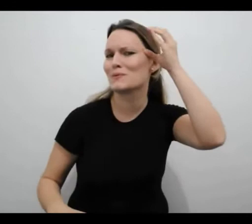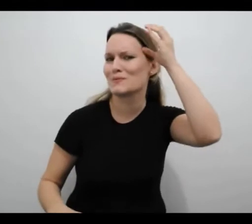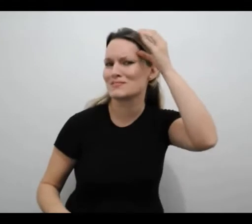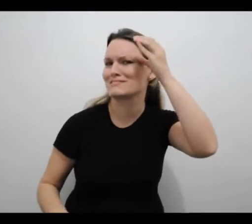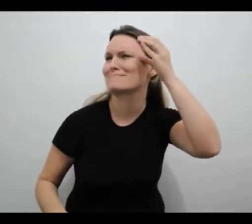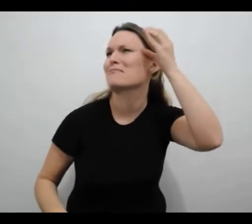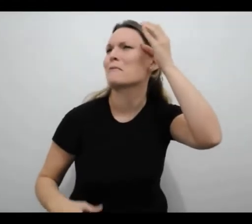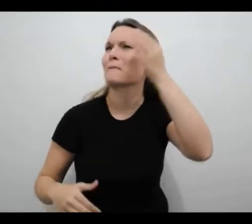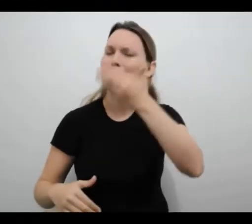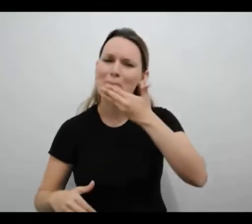Jaraguá.